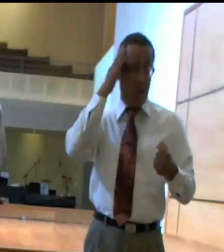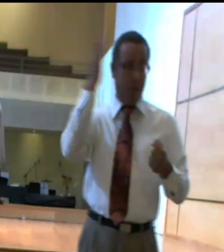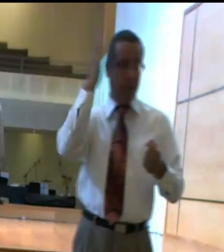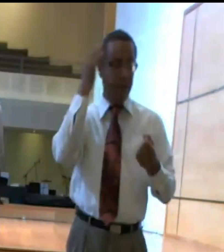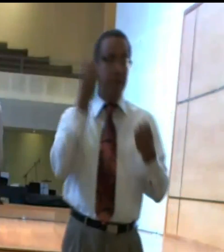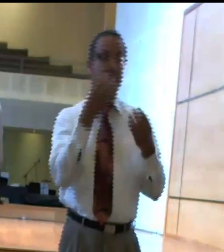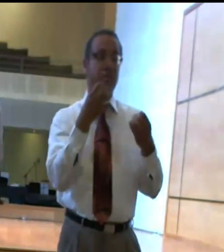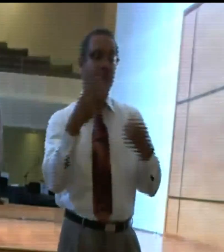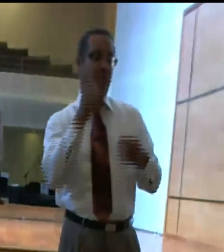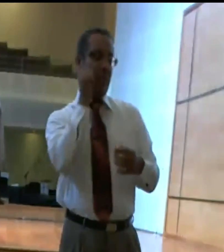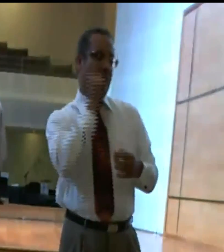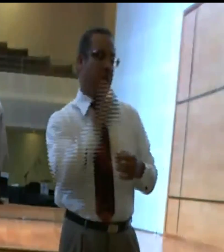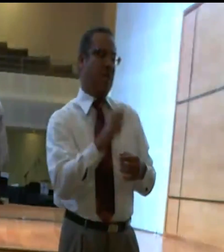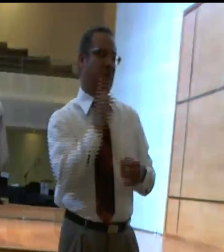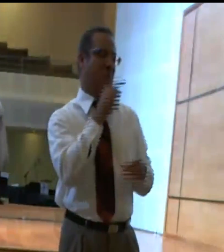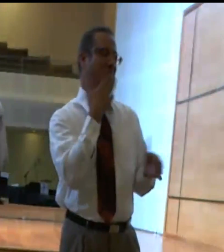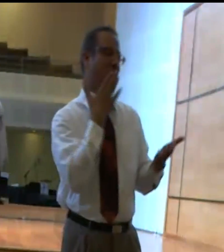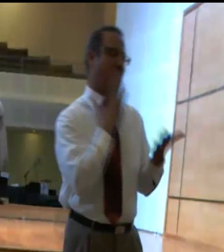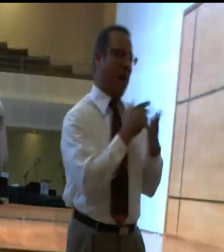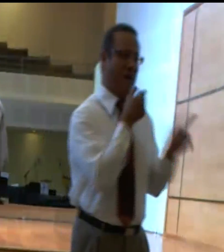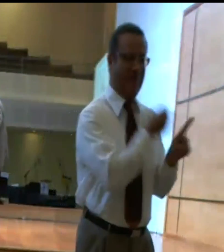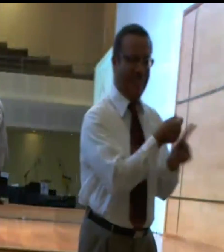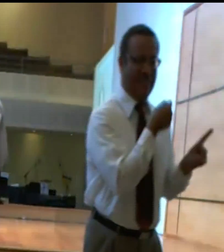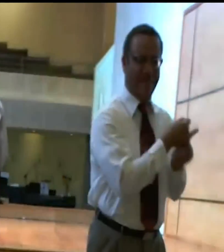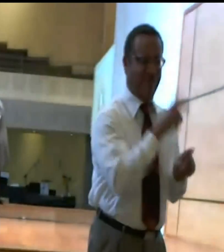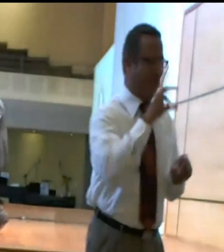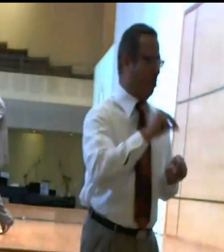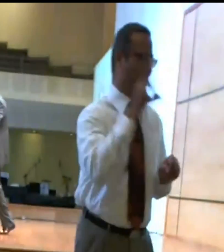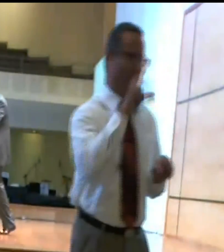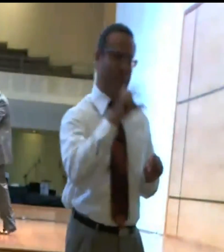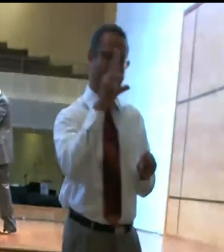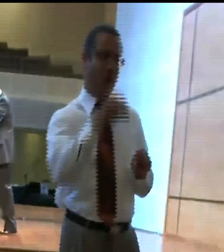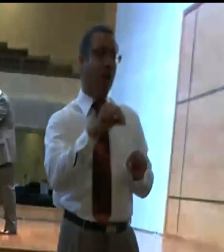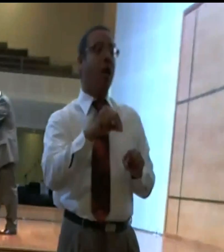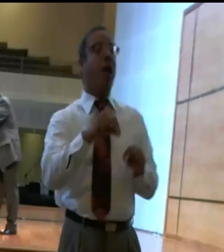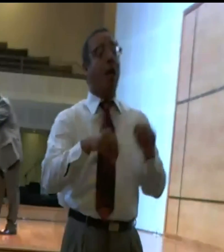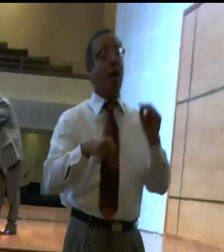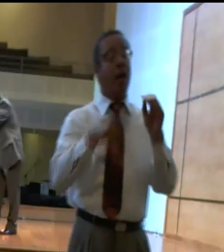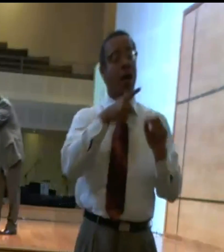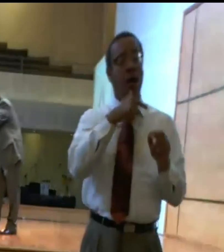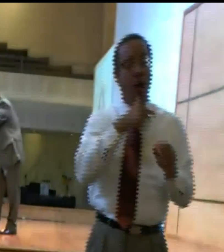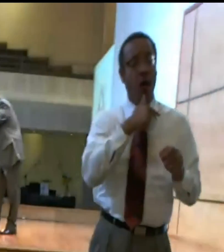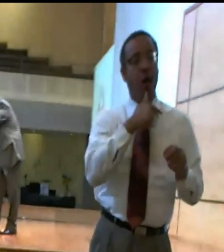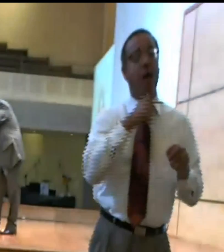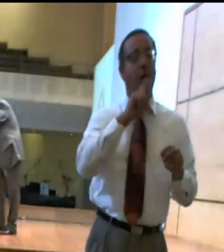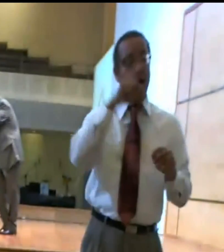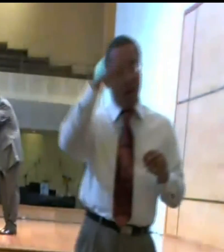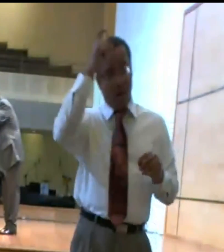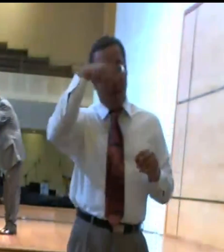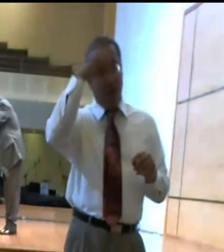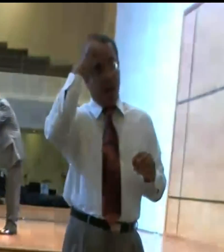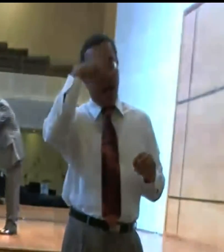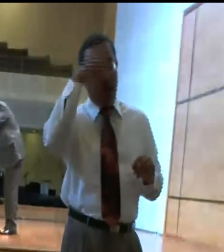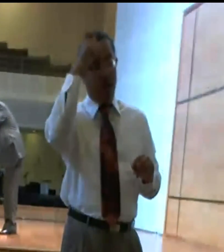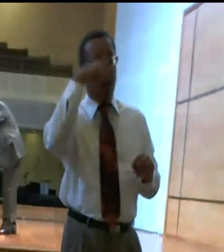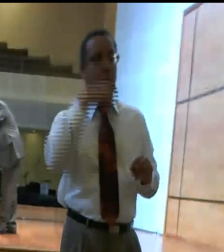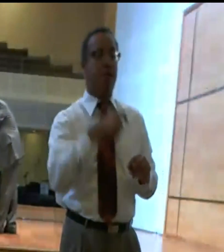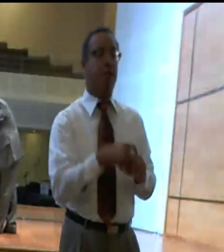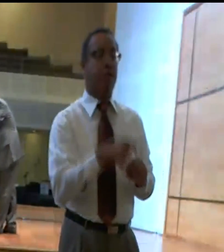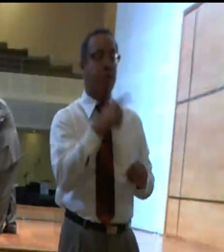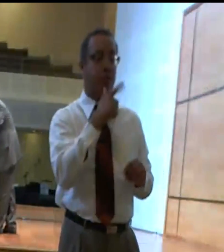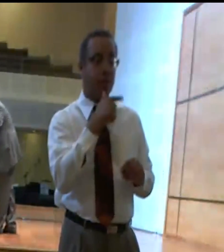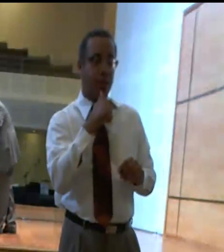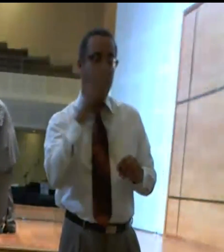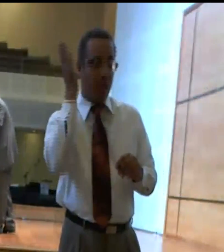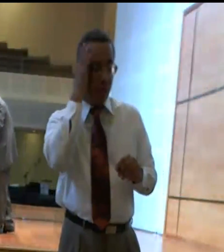que muchos abusan de su autoridad. Eclesiastés capítulo 8 versículo 1. ¿Quién como el sabio y quién